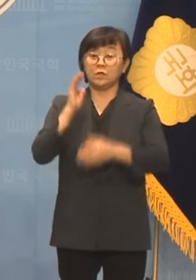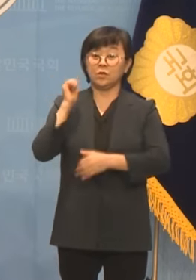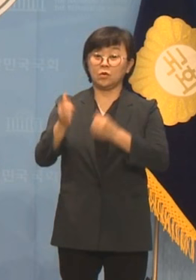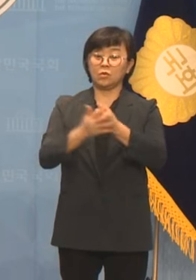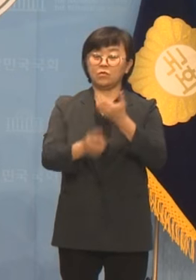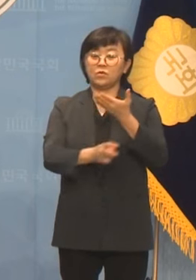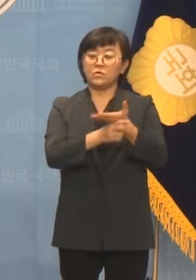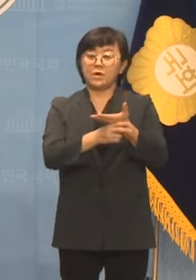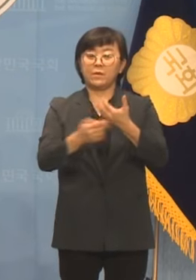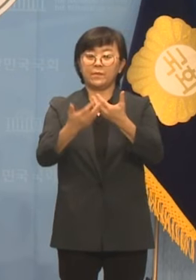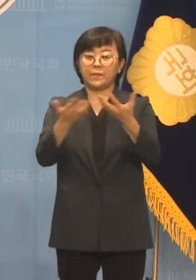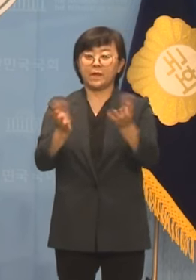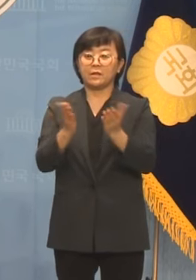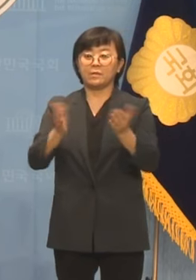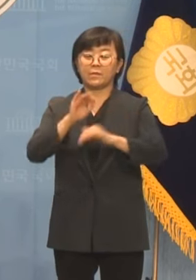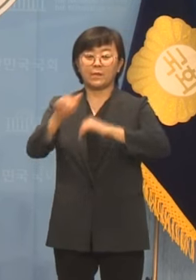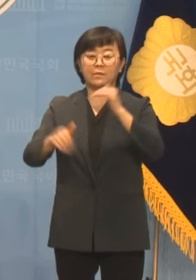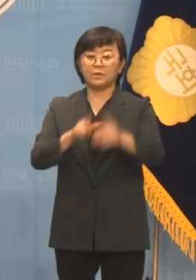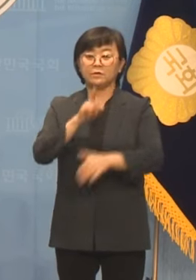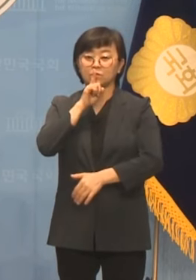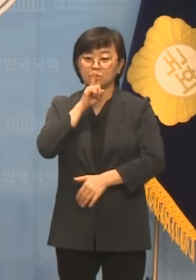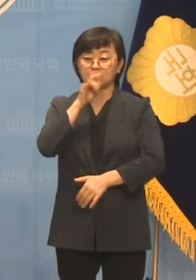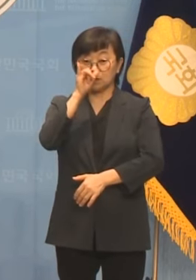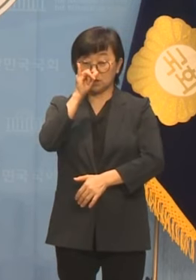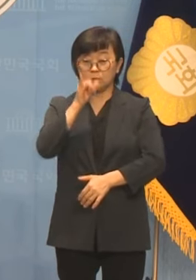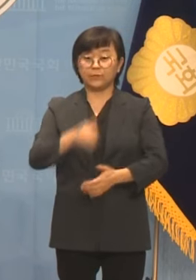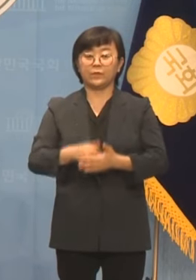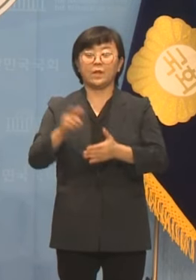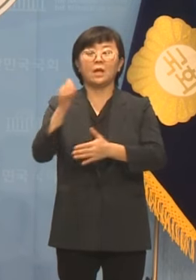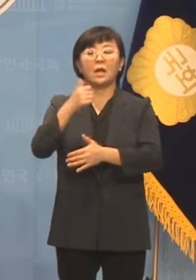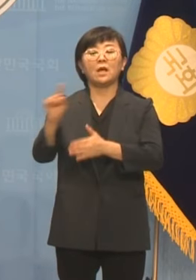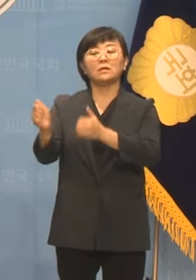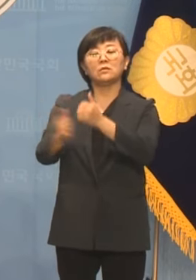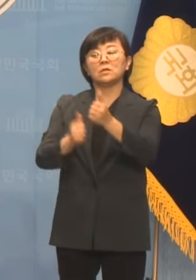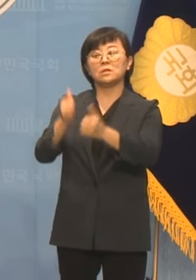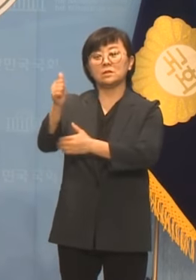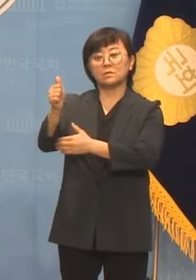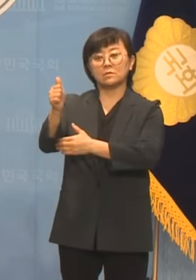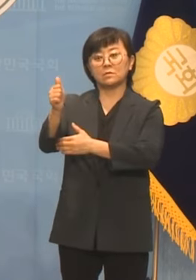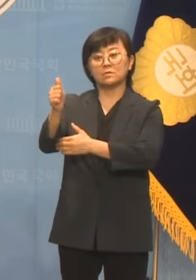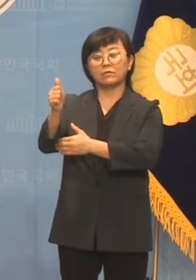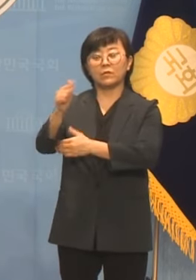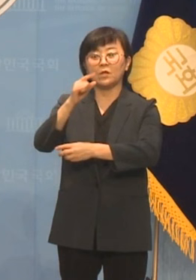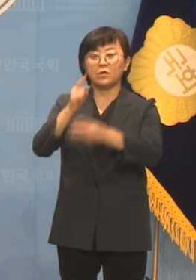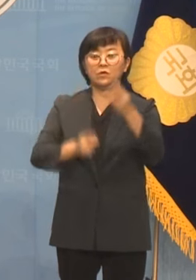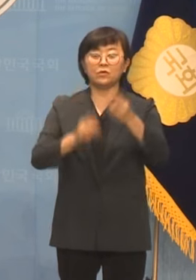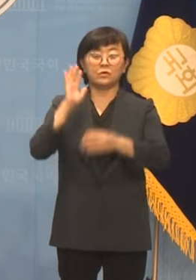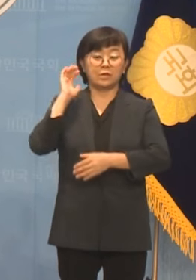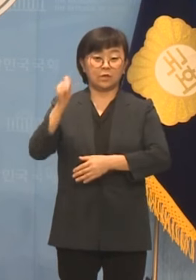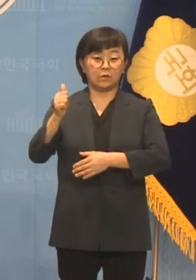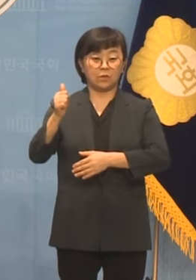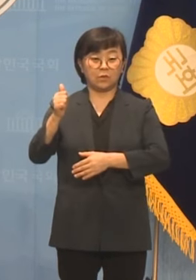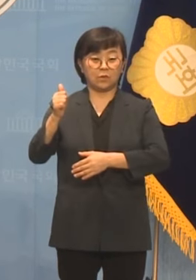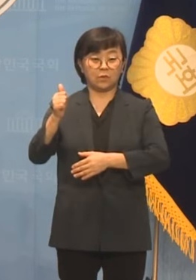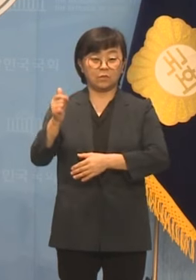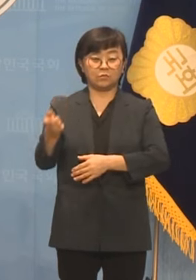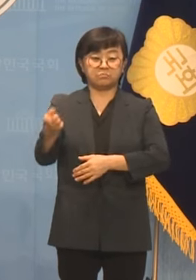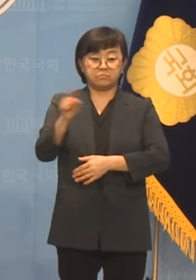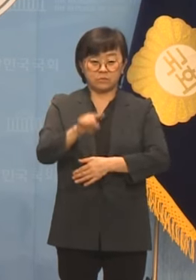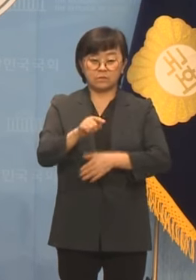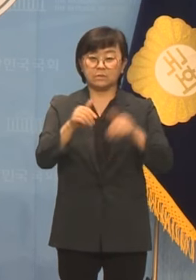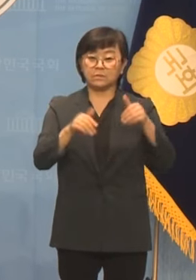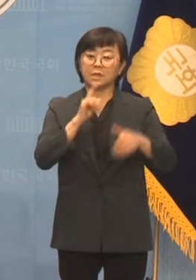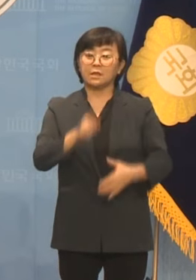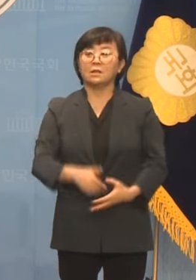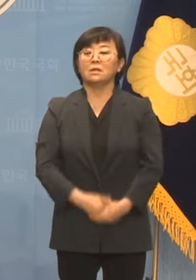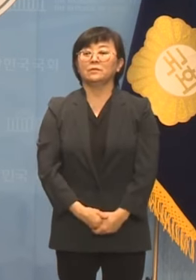불법적인 당에 대해 침묵으로 일관한다면 한동훈 위원장은 윤 대통령의 아바타의뿐입니다